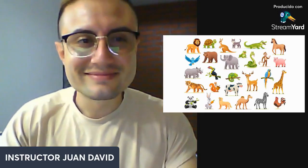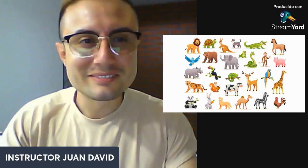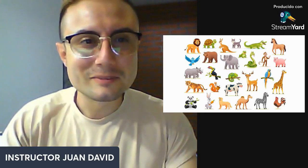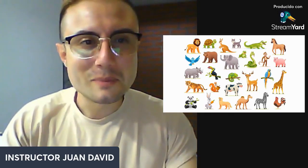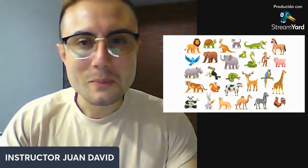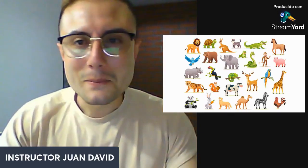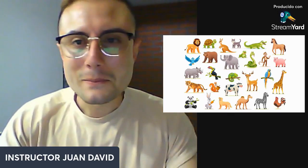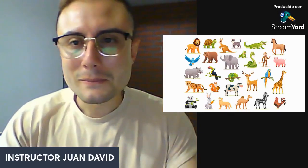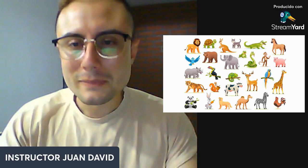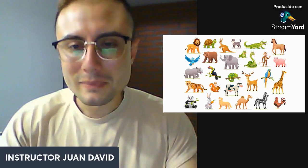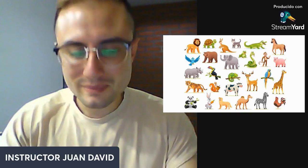otro animal que quieran saber.